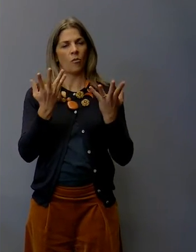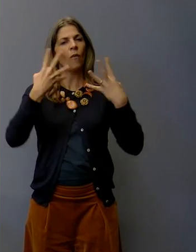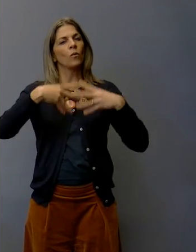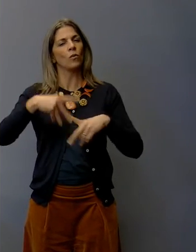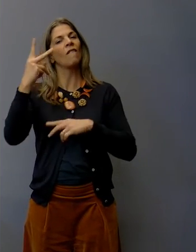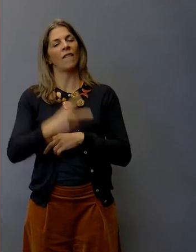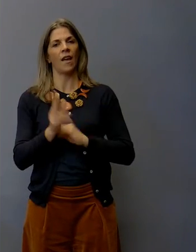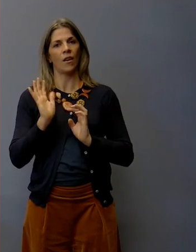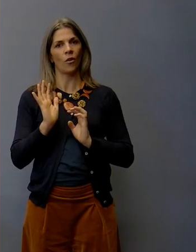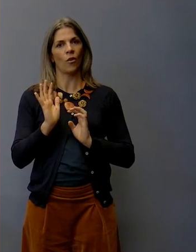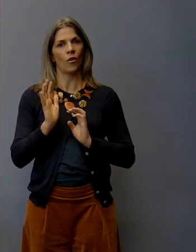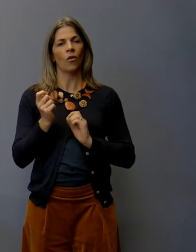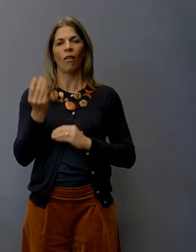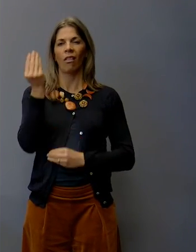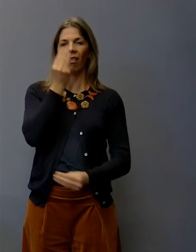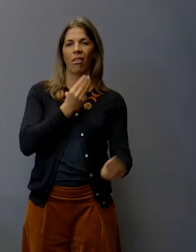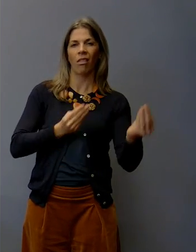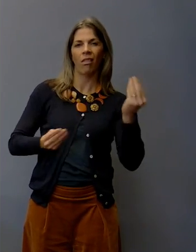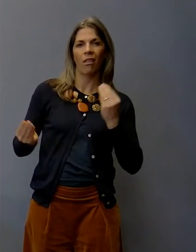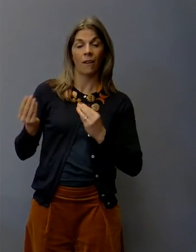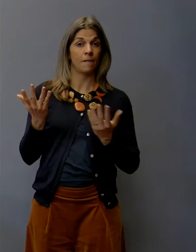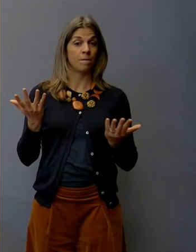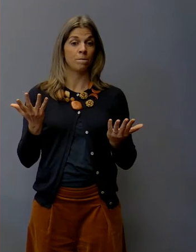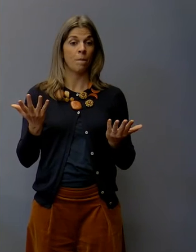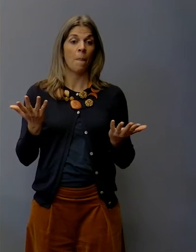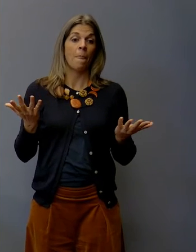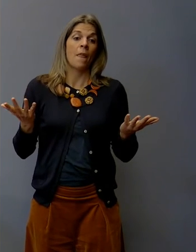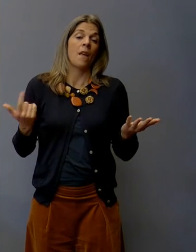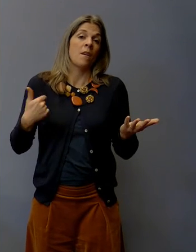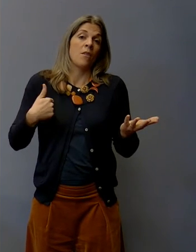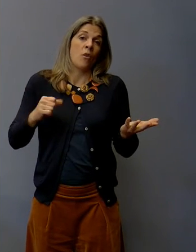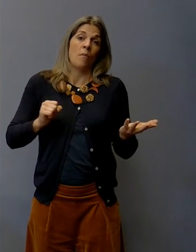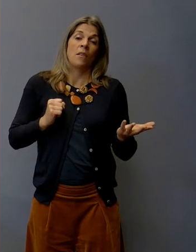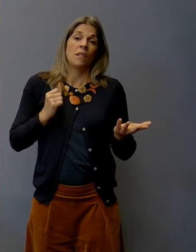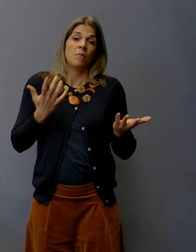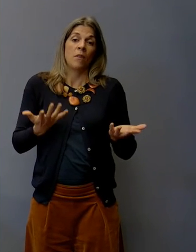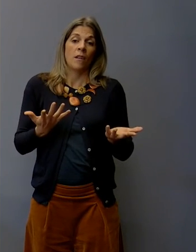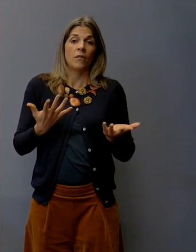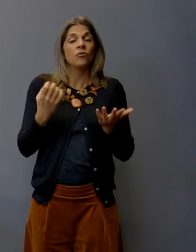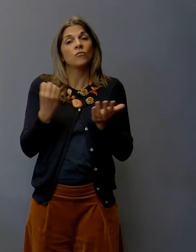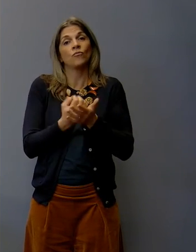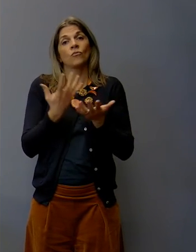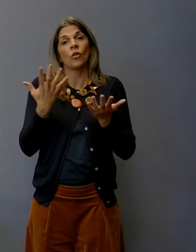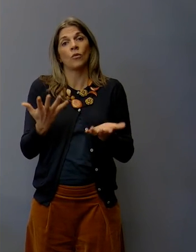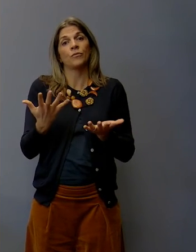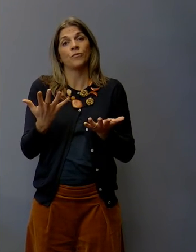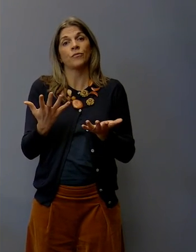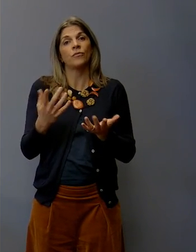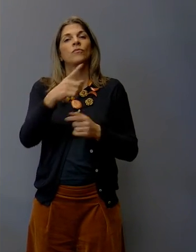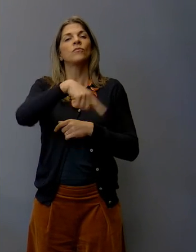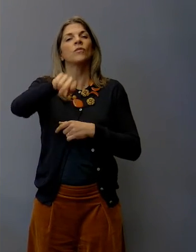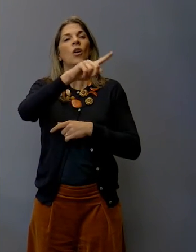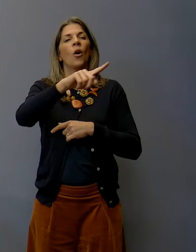loro altrimenti mi dispiace poi cosa succede che ti fanno gli spacciatori ed illusioni da una